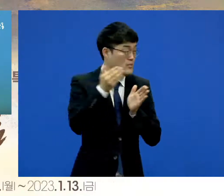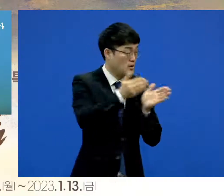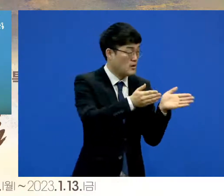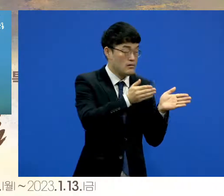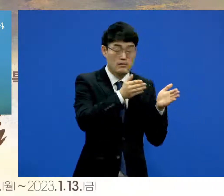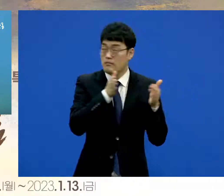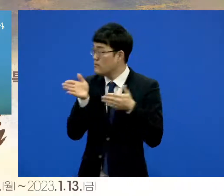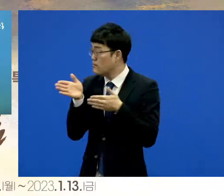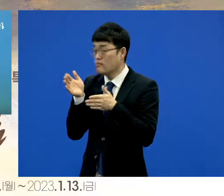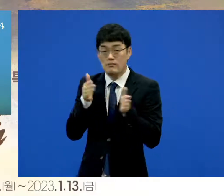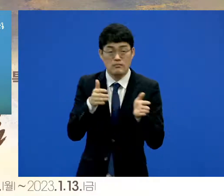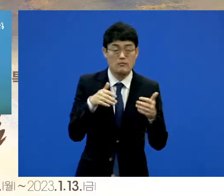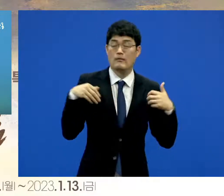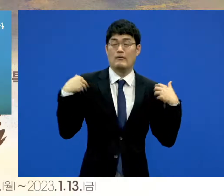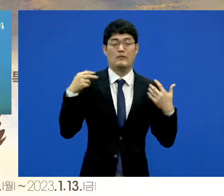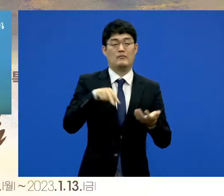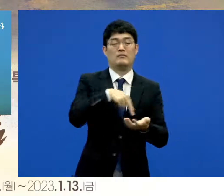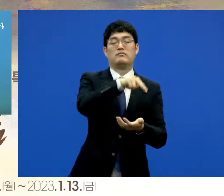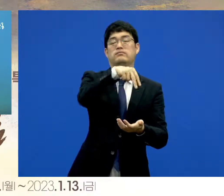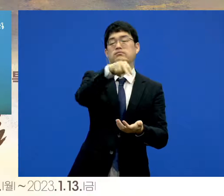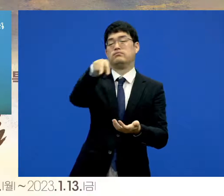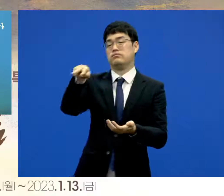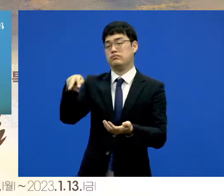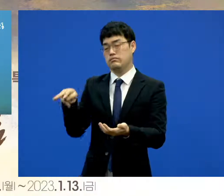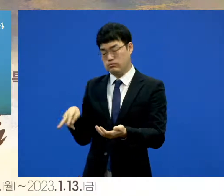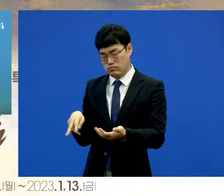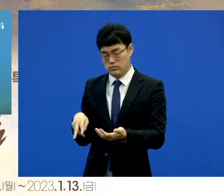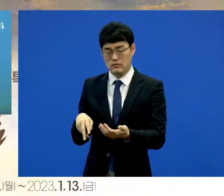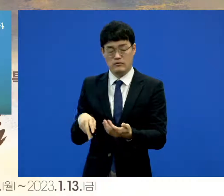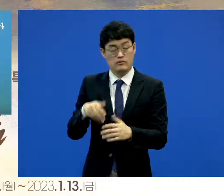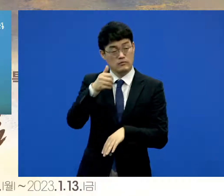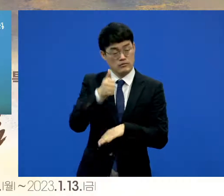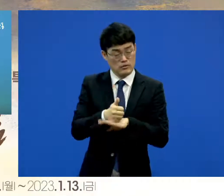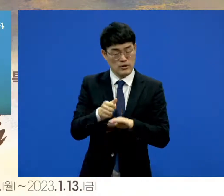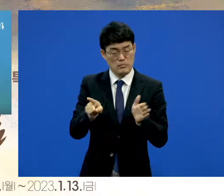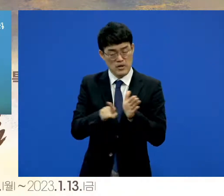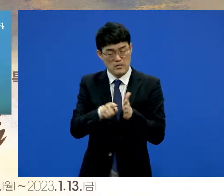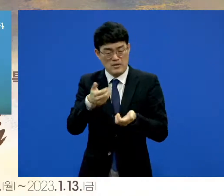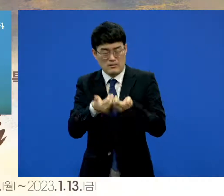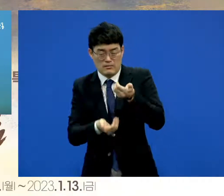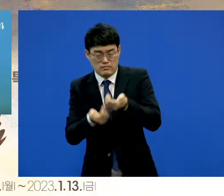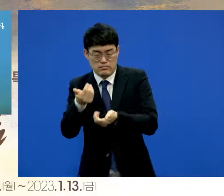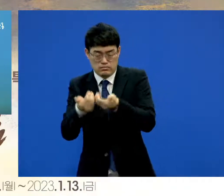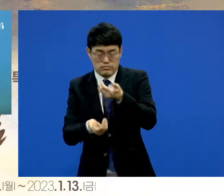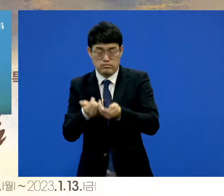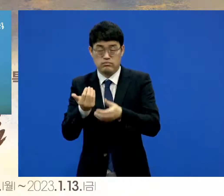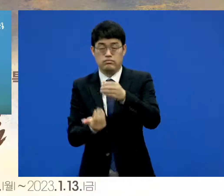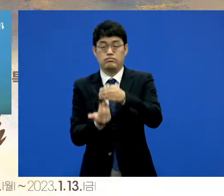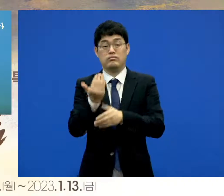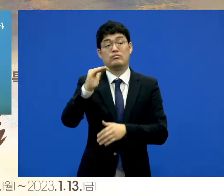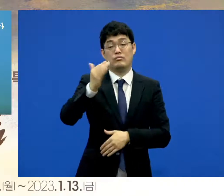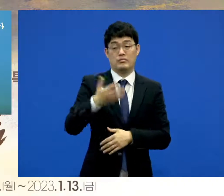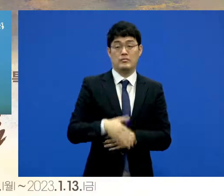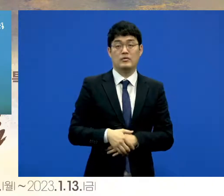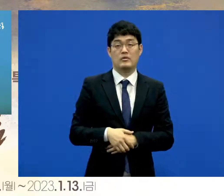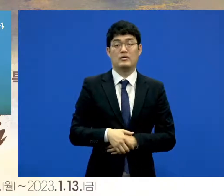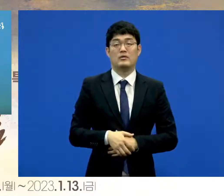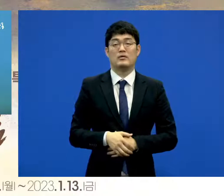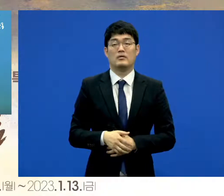신앙적 갈등도 회심한 사람에게 일어납니다. 회심이 없는 사람은 갈등이 없습니다.